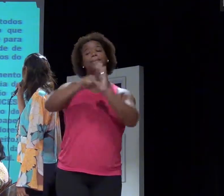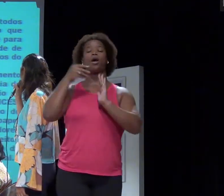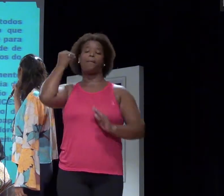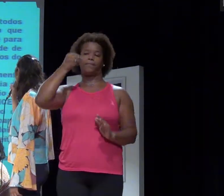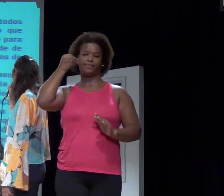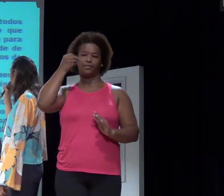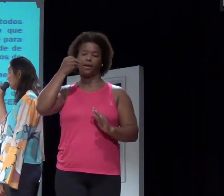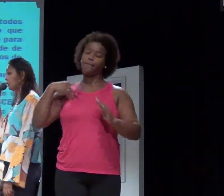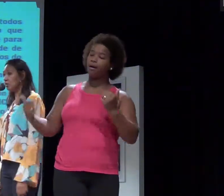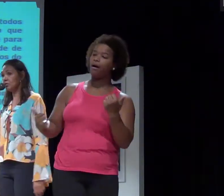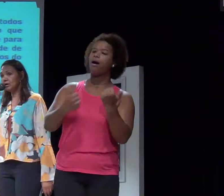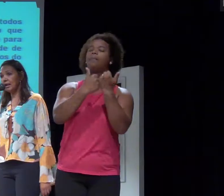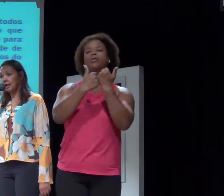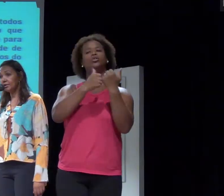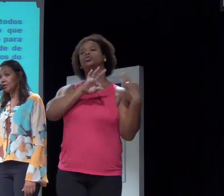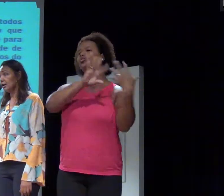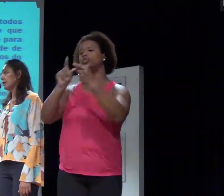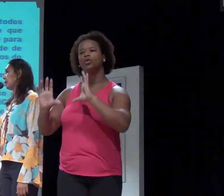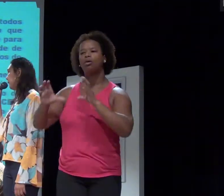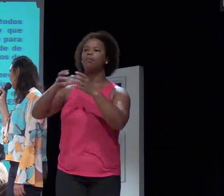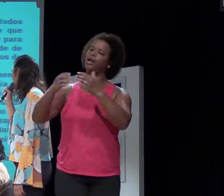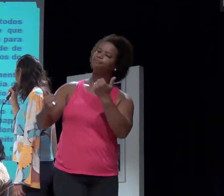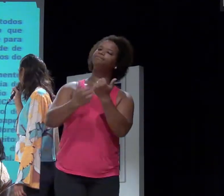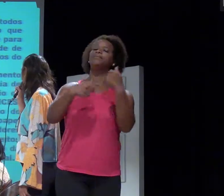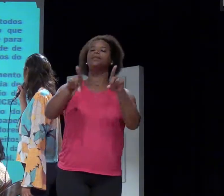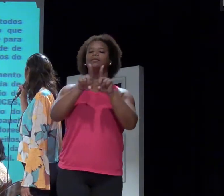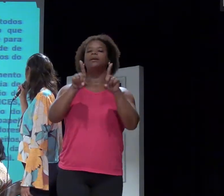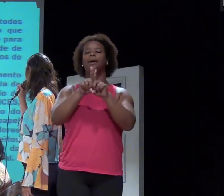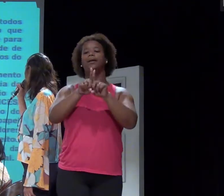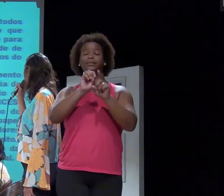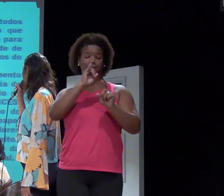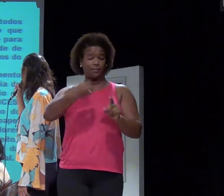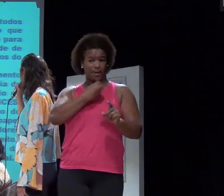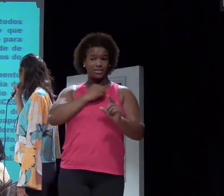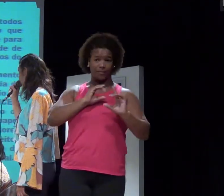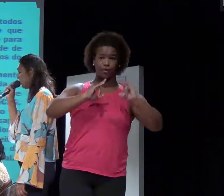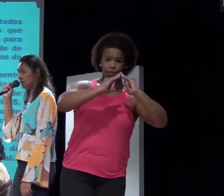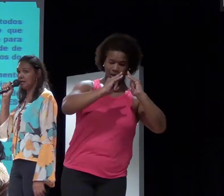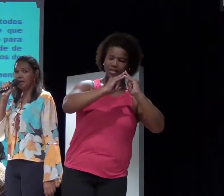com o apoio de toda a comunidade que faz parte do ICES, realmente dar um